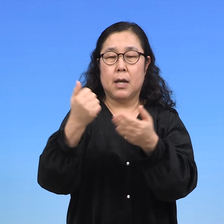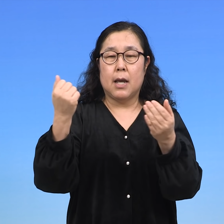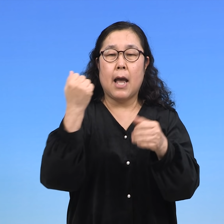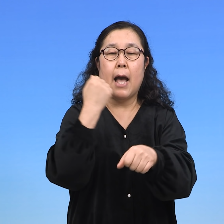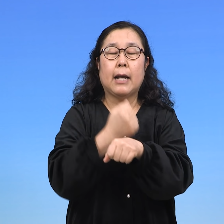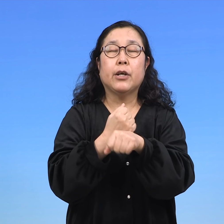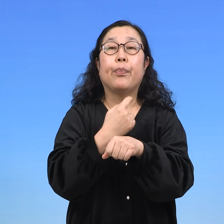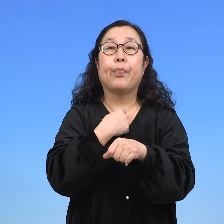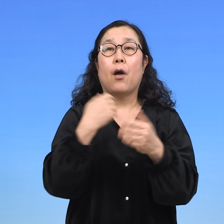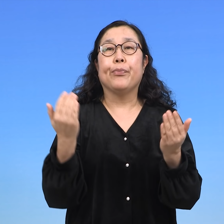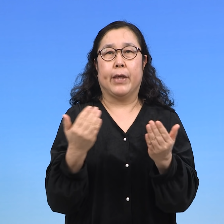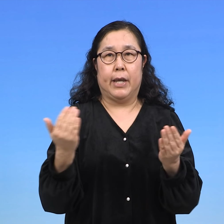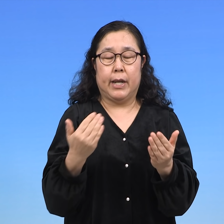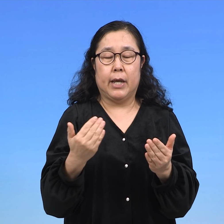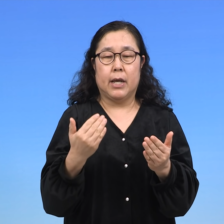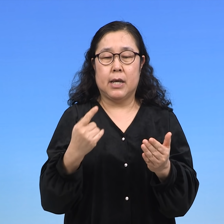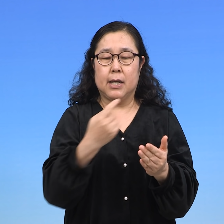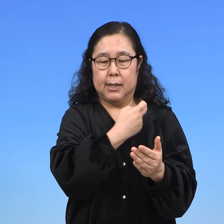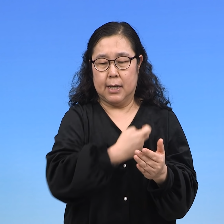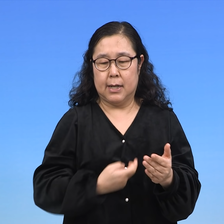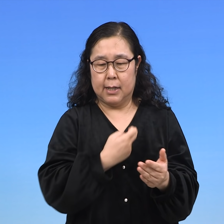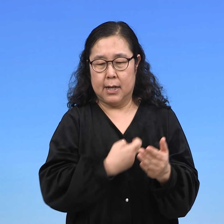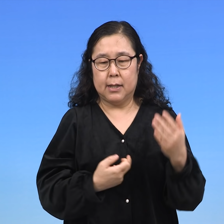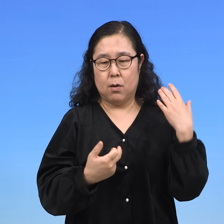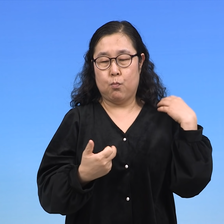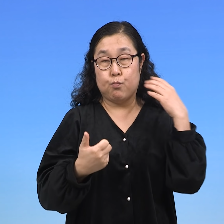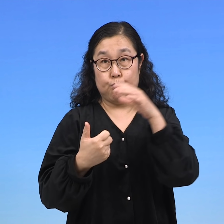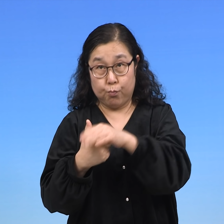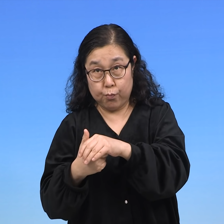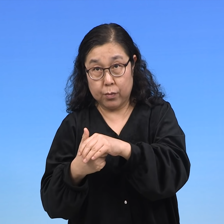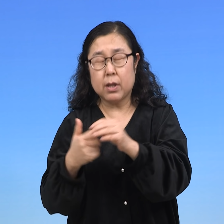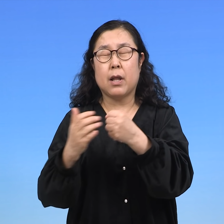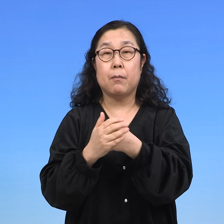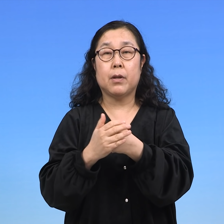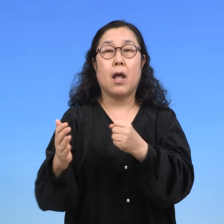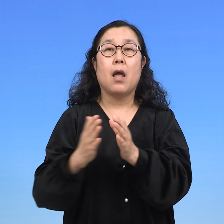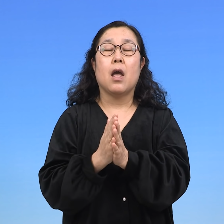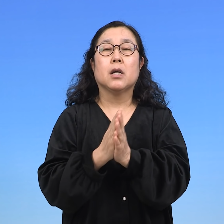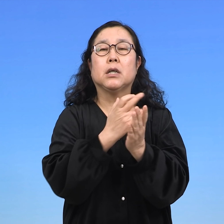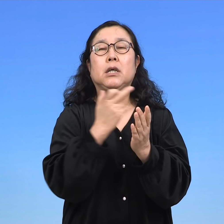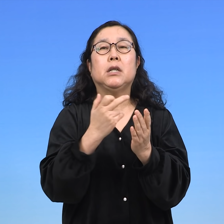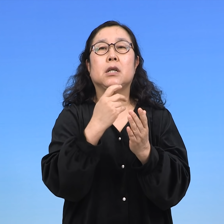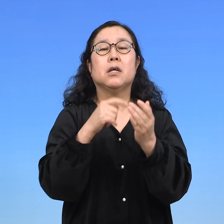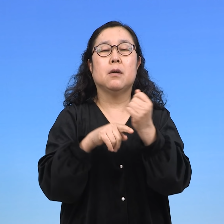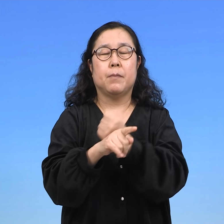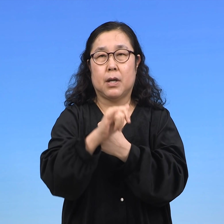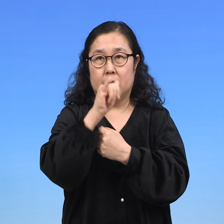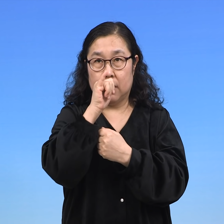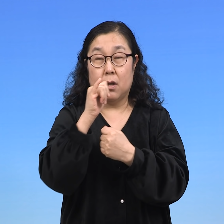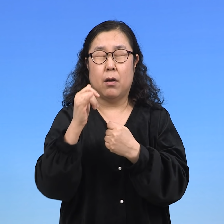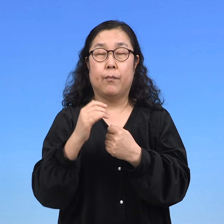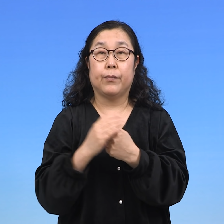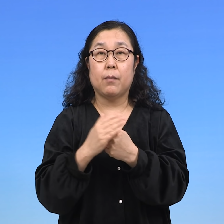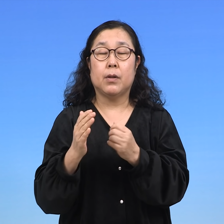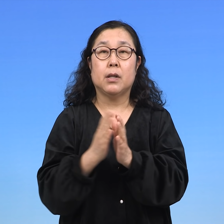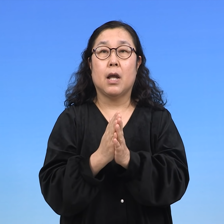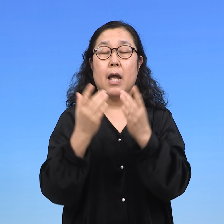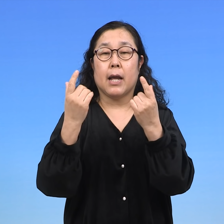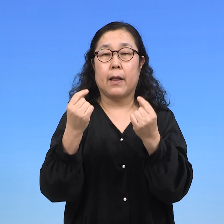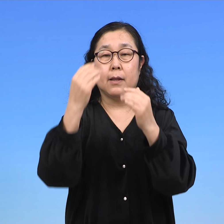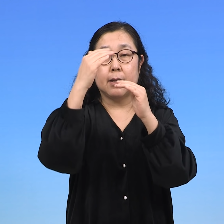이들에게 계승되니까 이 12명의 제자의 존재는 굉장히 큰 의미를 가집니다. 그렇기